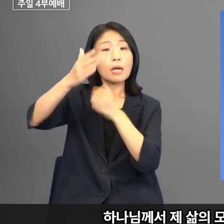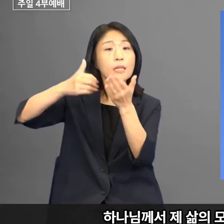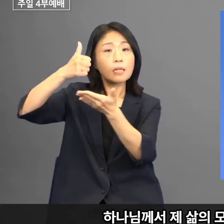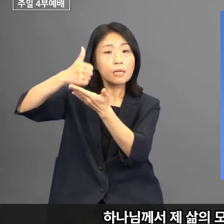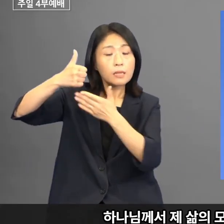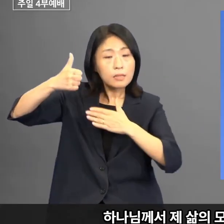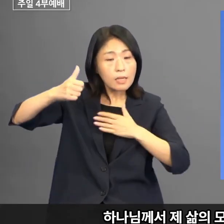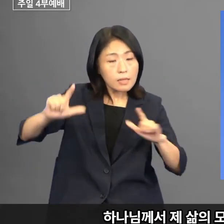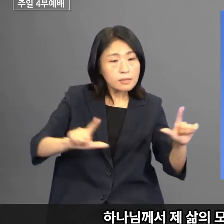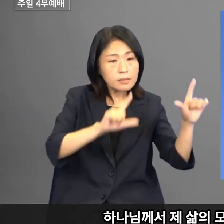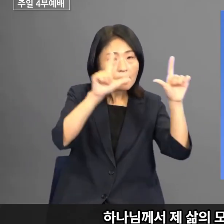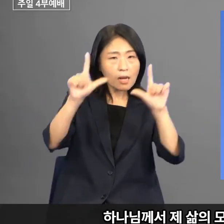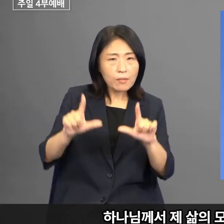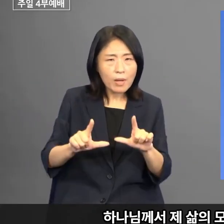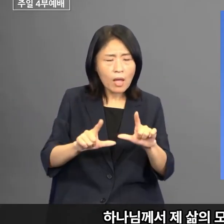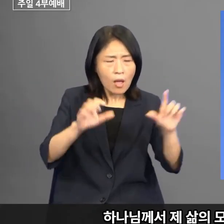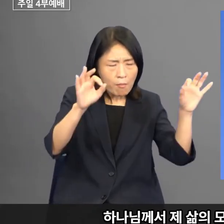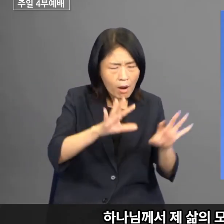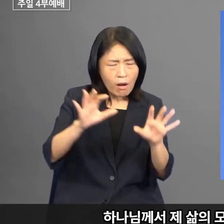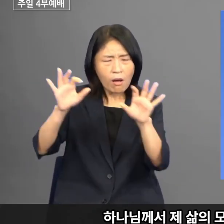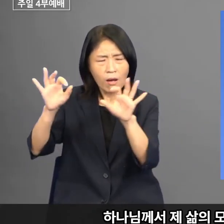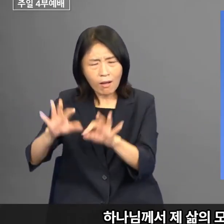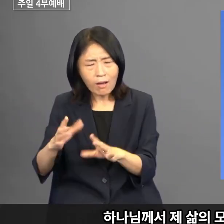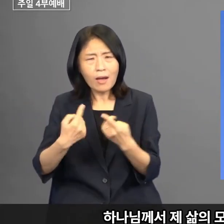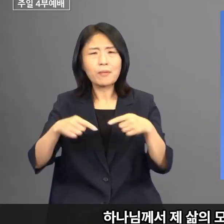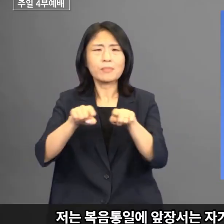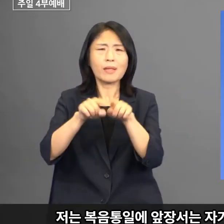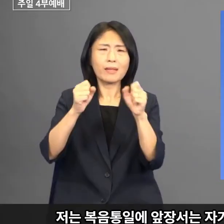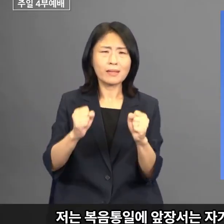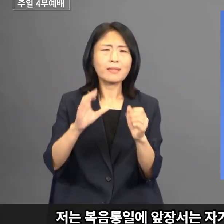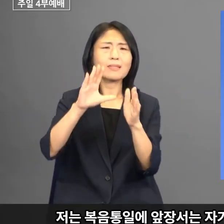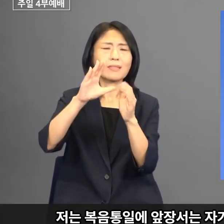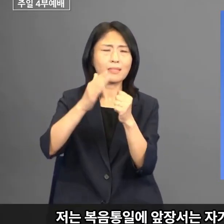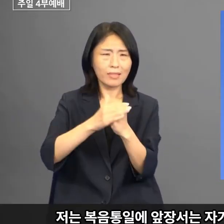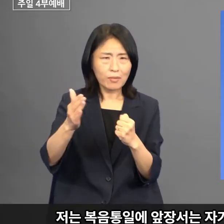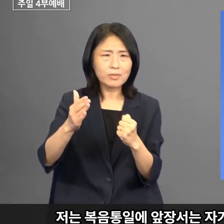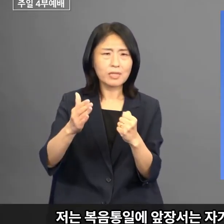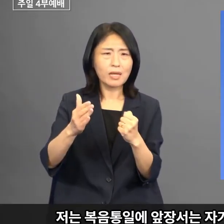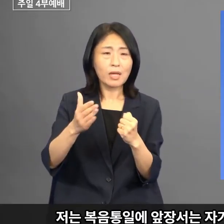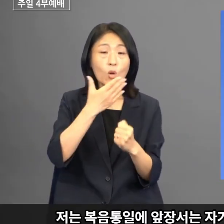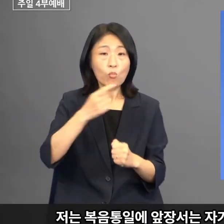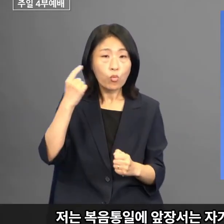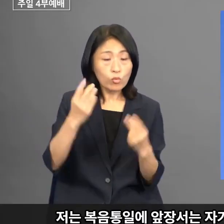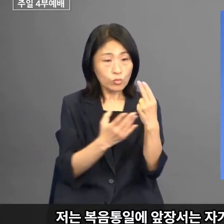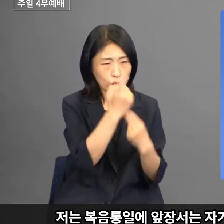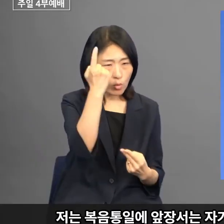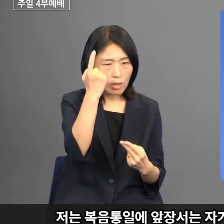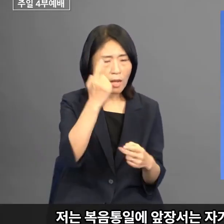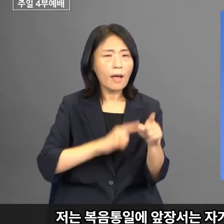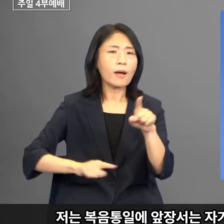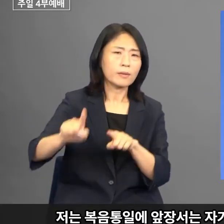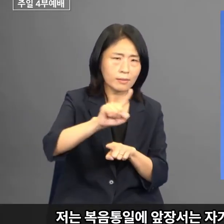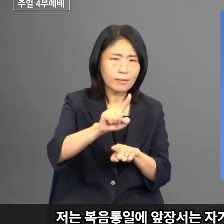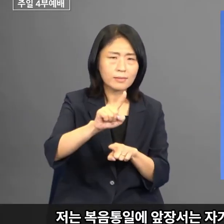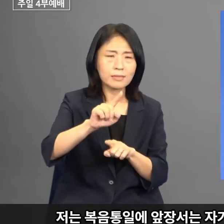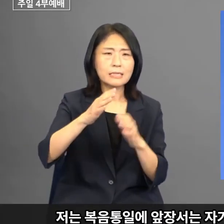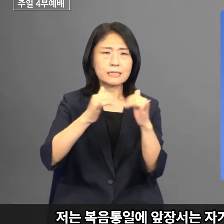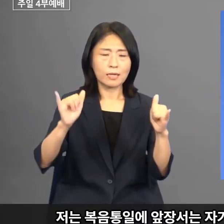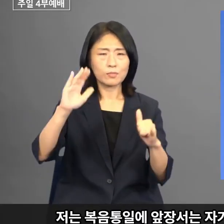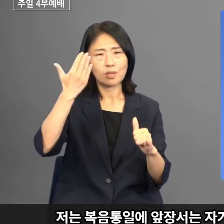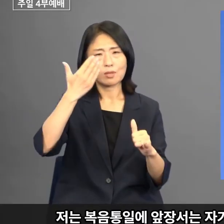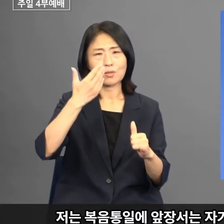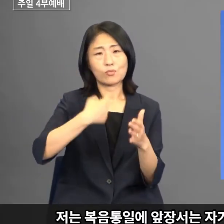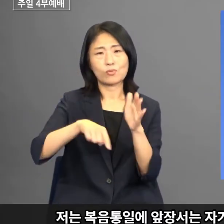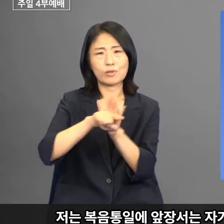제 삶의 모든 순간에 함께 하시기에 저는 복음 통일에 앞장서는 자가 되기 위해 최선을 다할